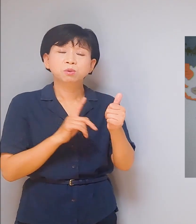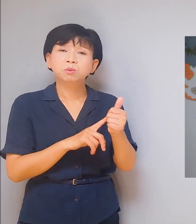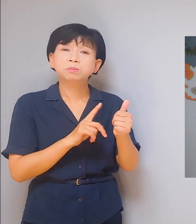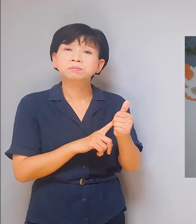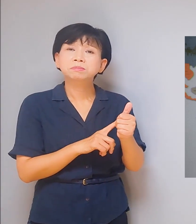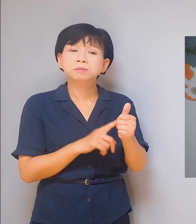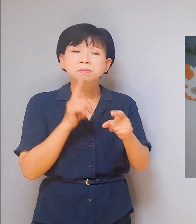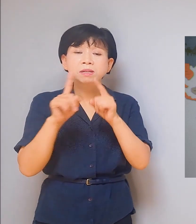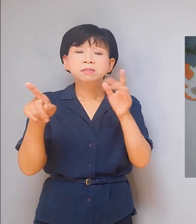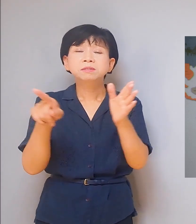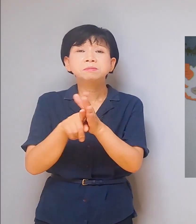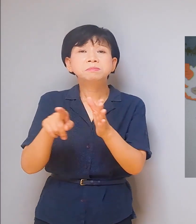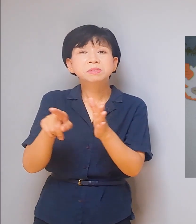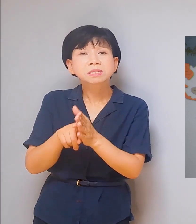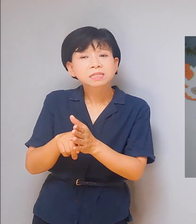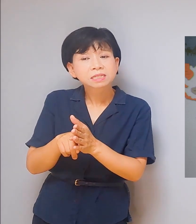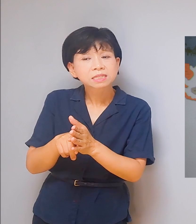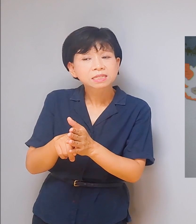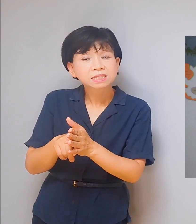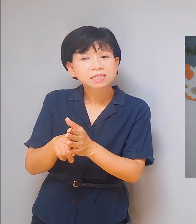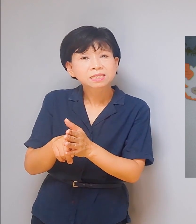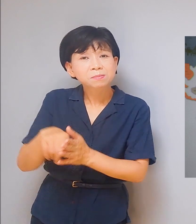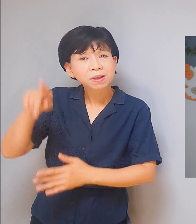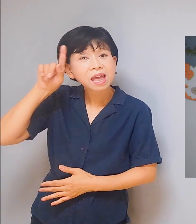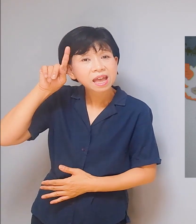말씀을 믿는 것 같지는 않아요.